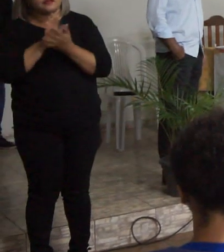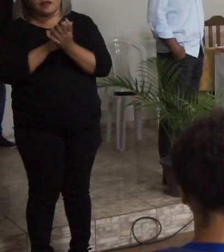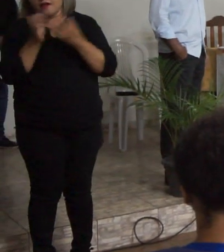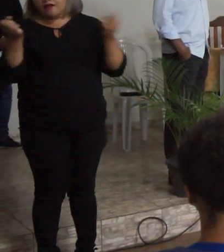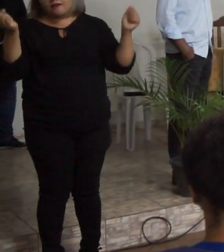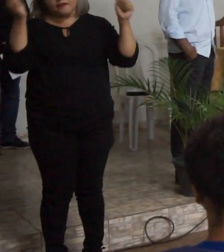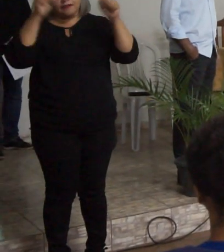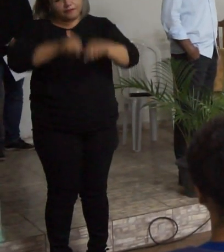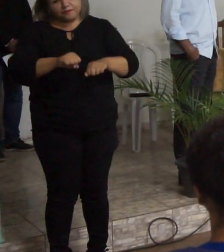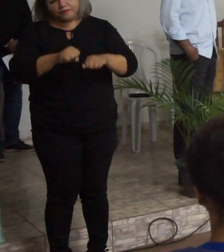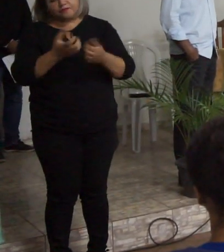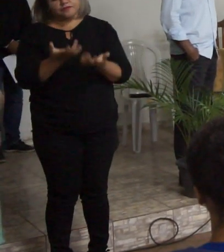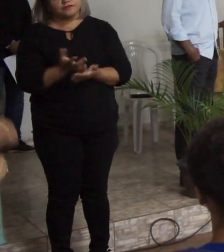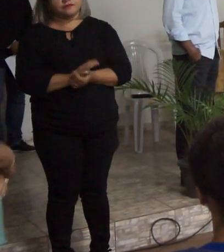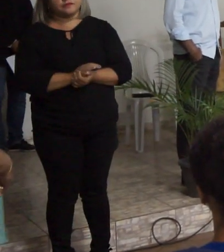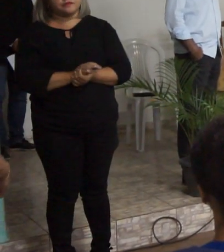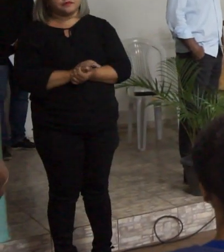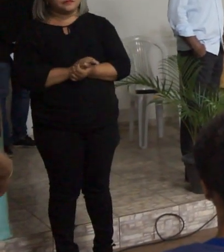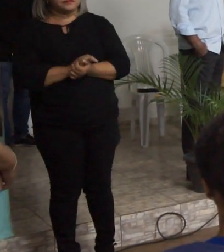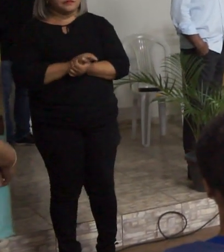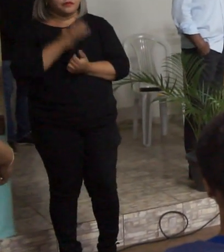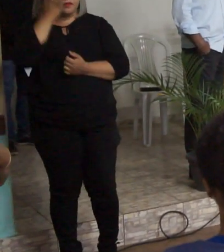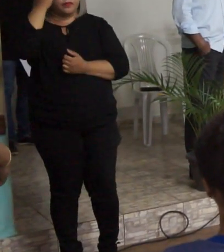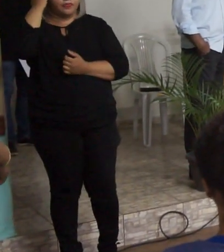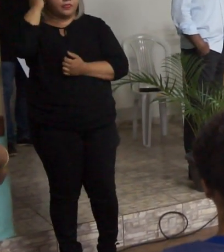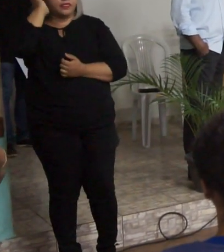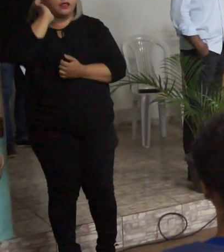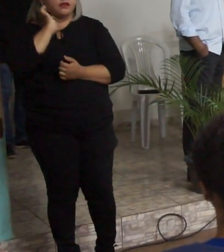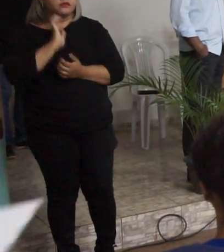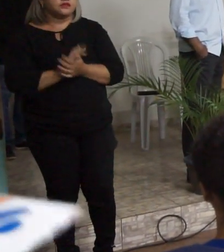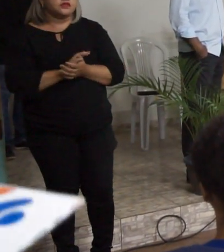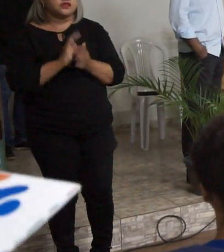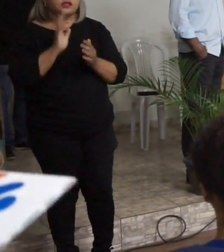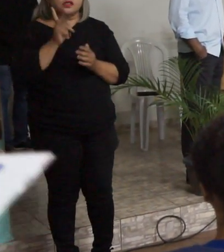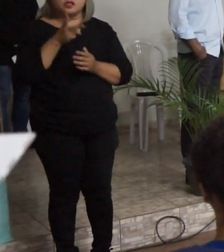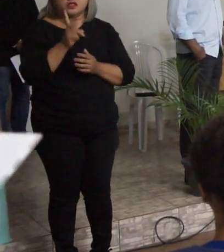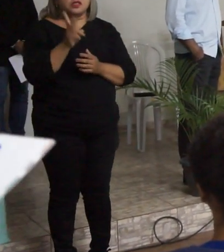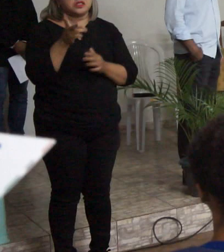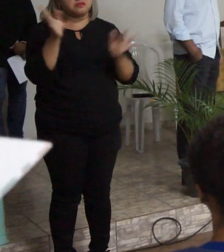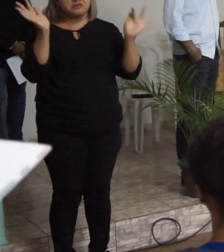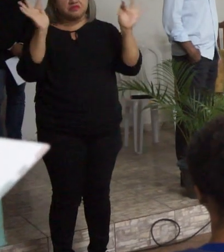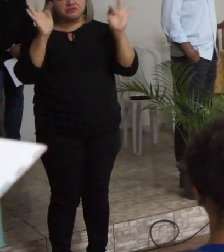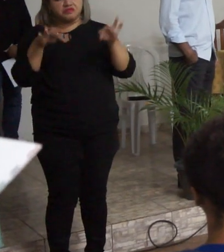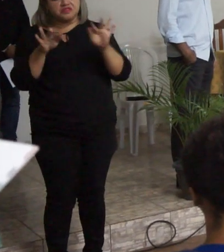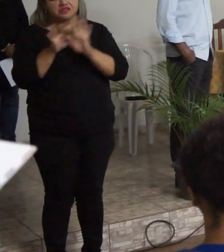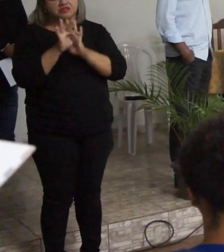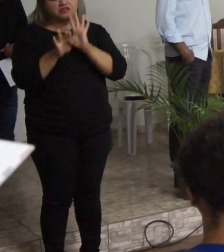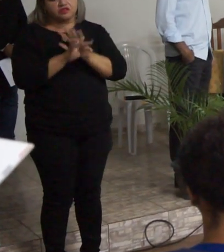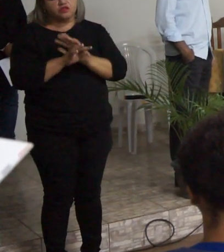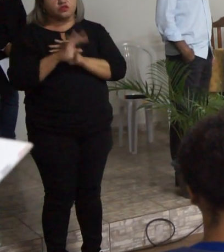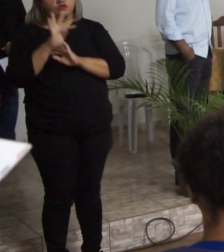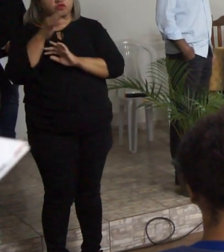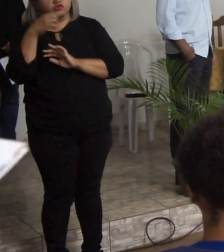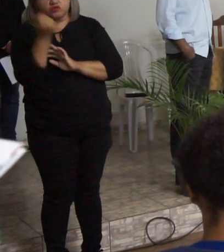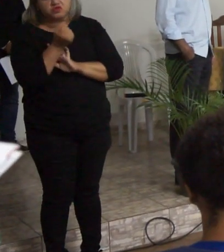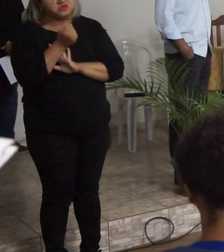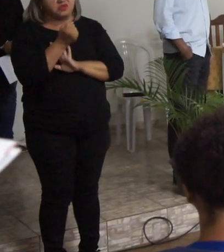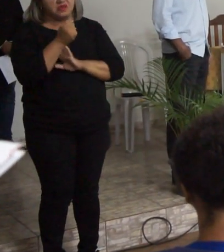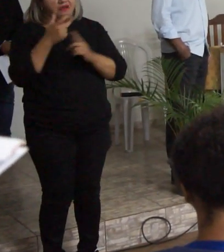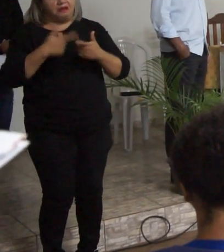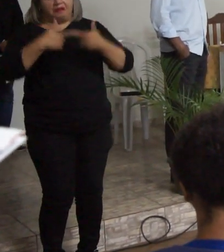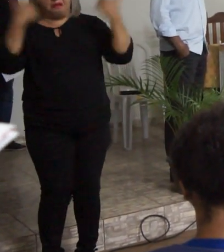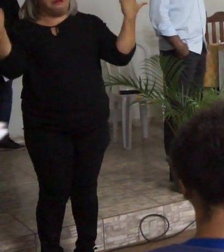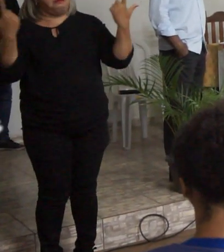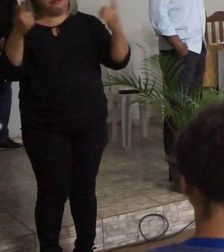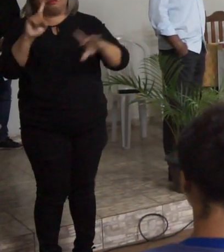criei um textozinho comigo. Eu sempre finalizo comigo. Tudo que a gente tem feito hoje até hoje, nada foi sorte, nada, nada